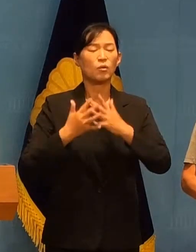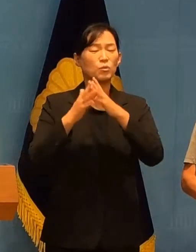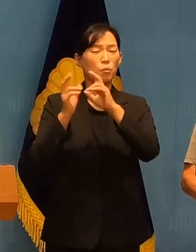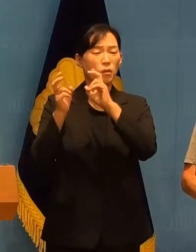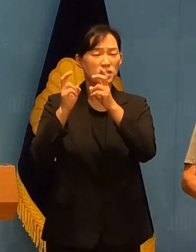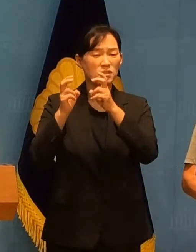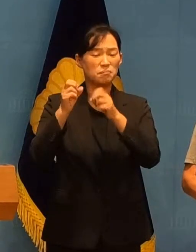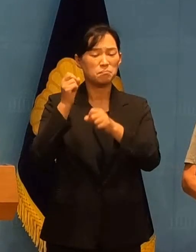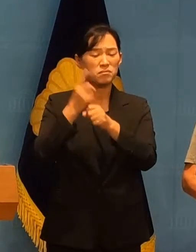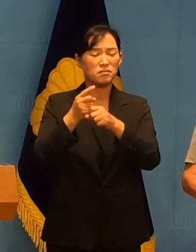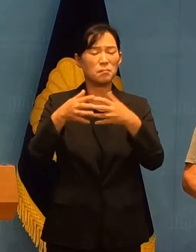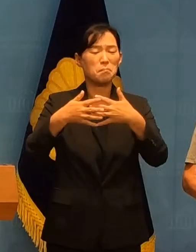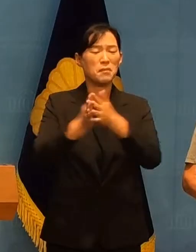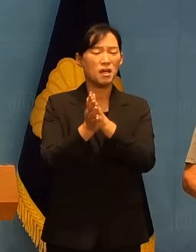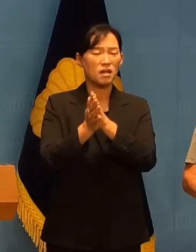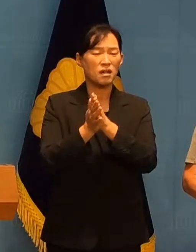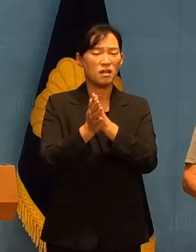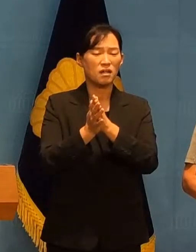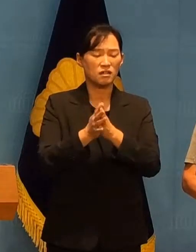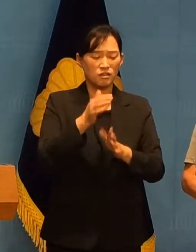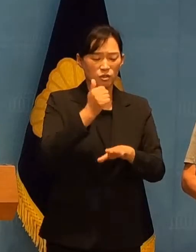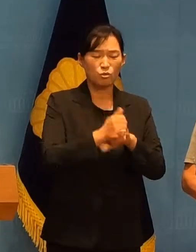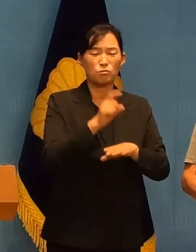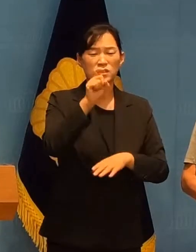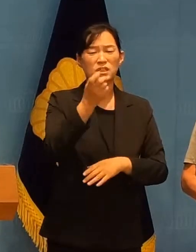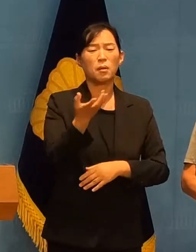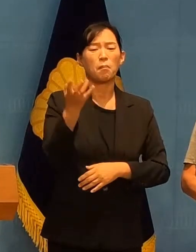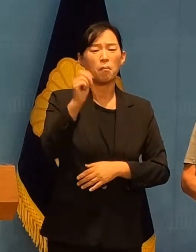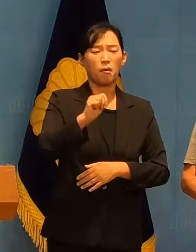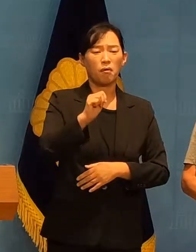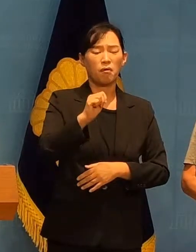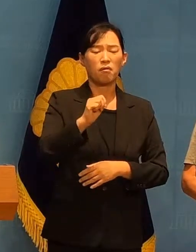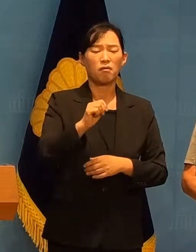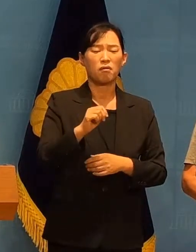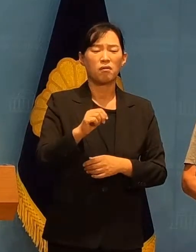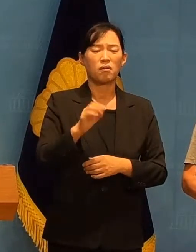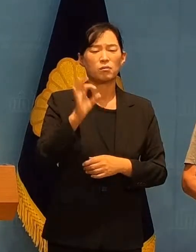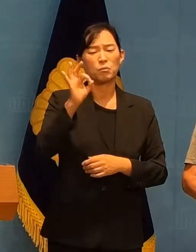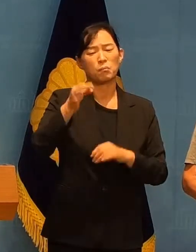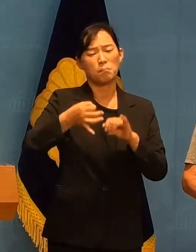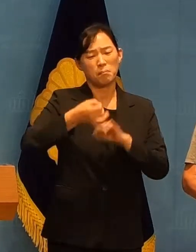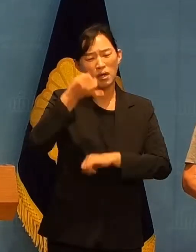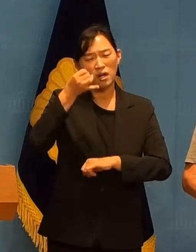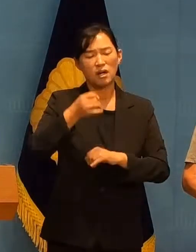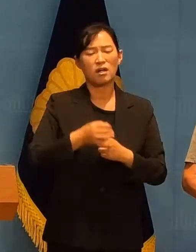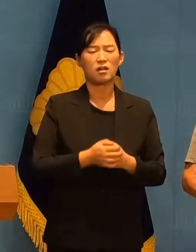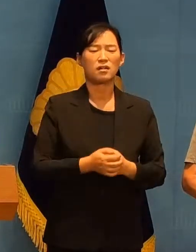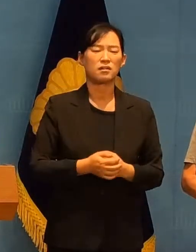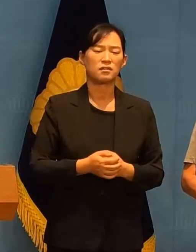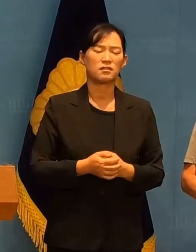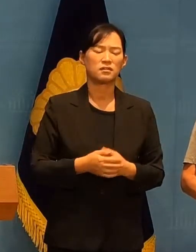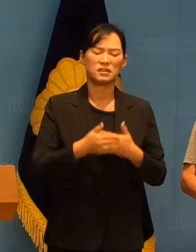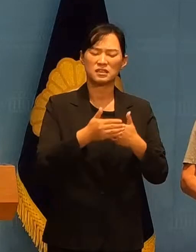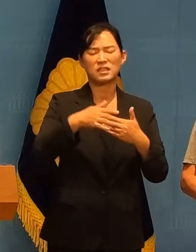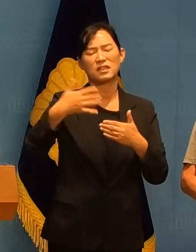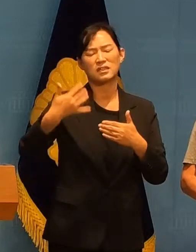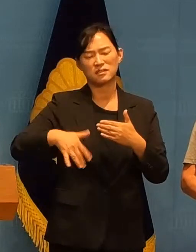폐업이 되어서 결국에는 10억이라는 임대료 체불도 현재 진행이 미비한 상태입니다.